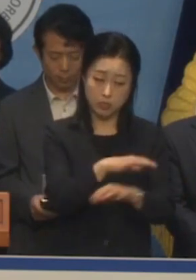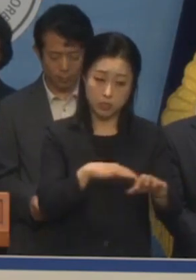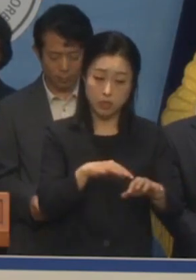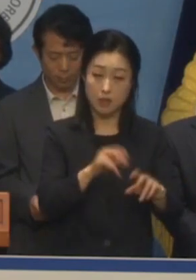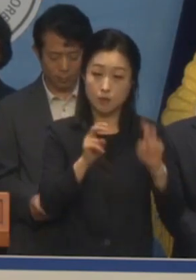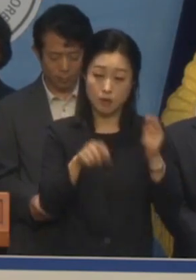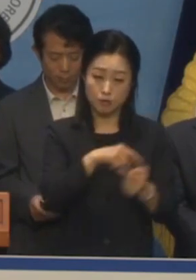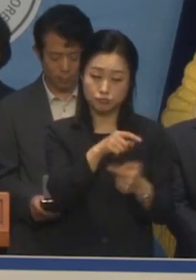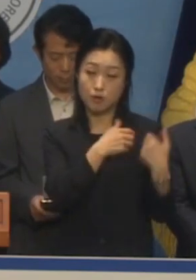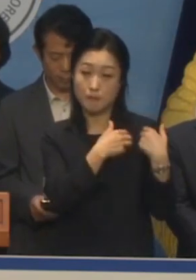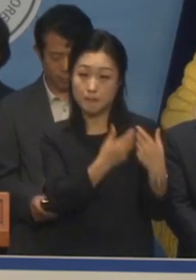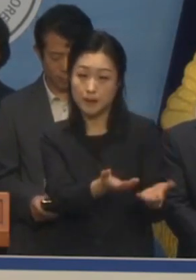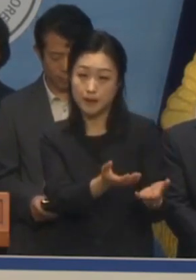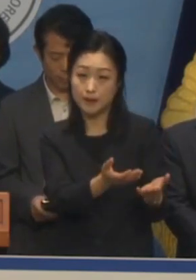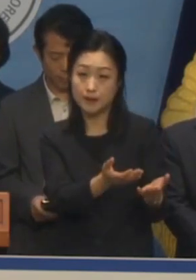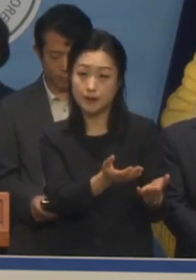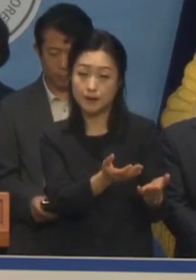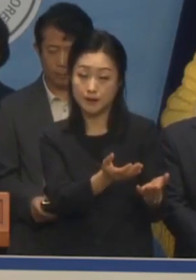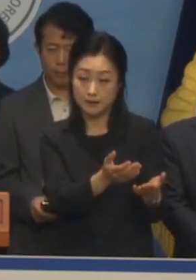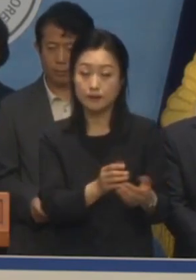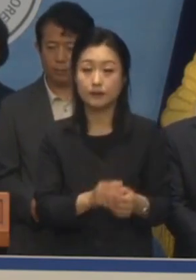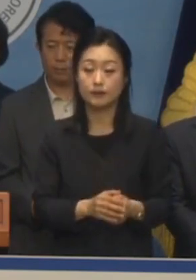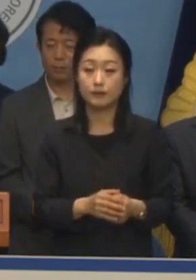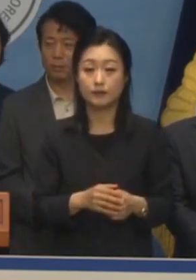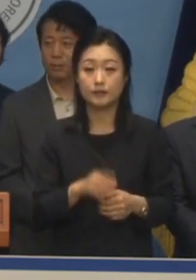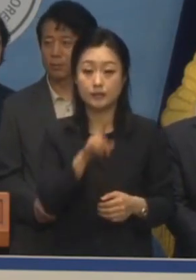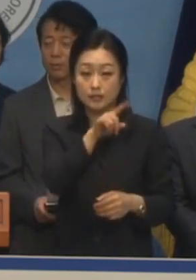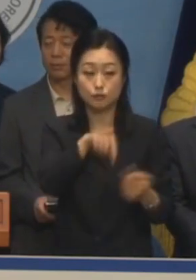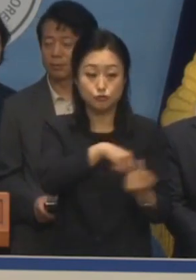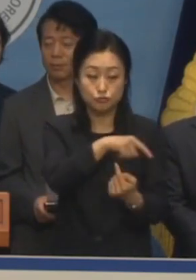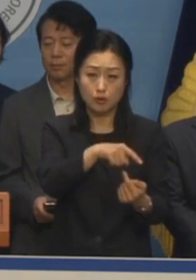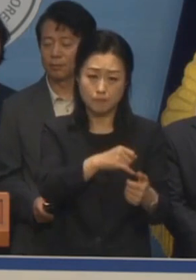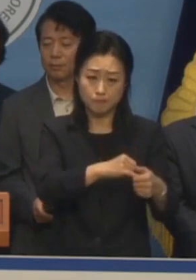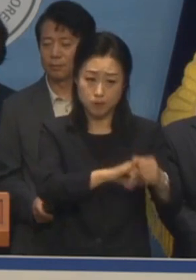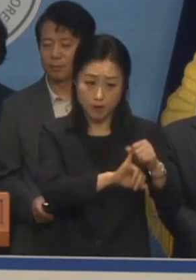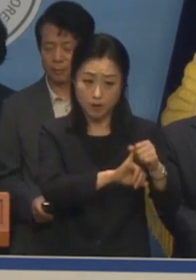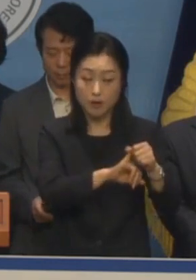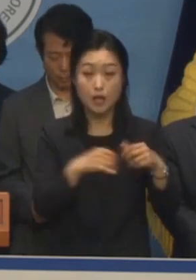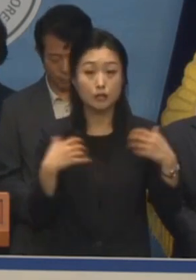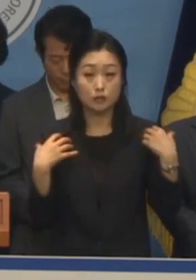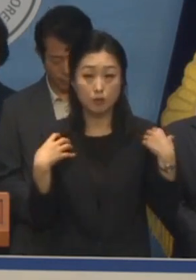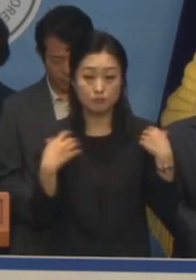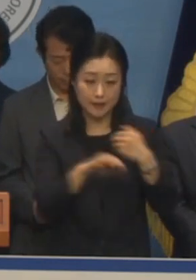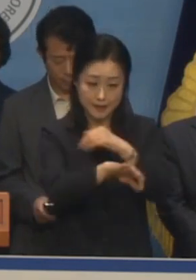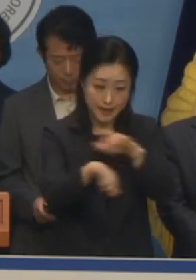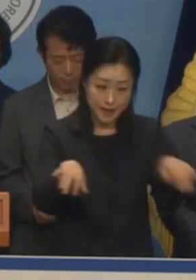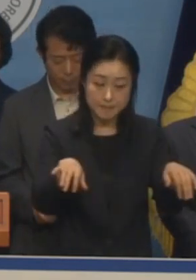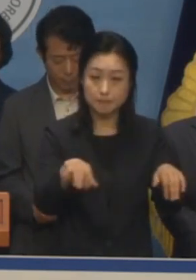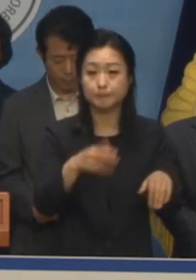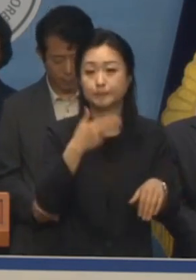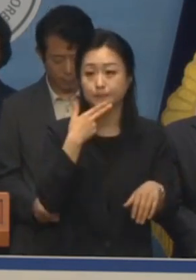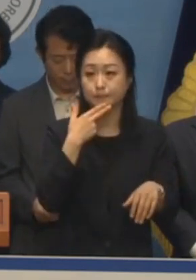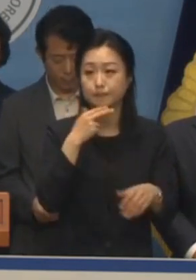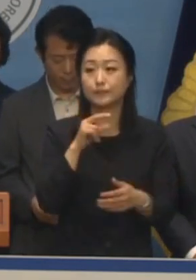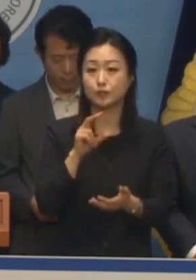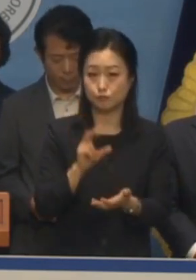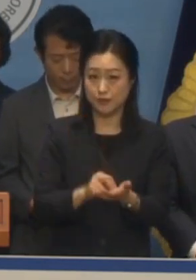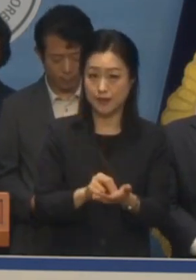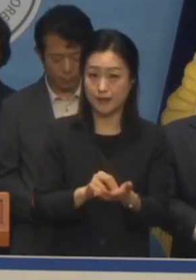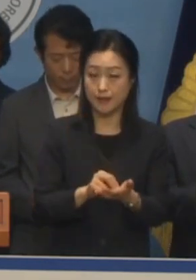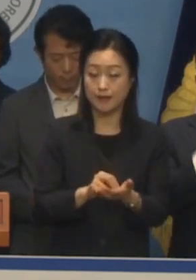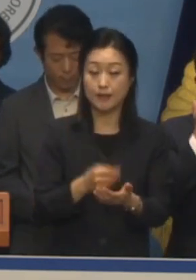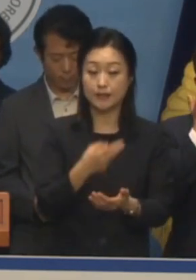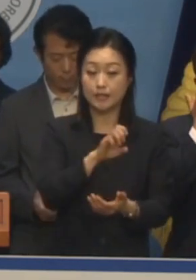경영이 방치되고 있음에도 불구하고 정부가 기형적인 경영에 대해 적극적으로 개입하지 못했습니다.